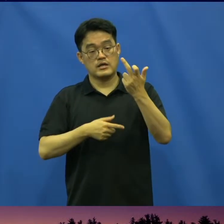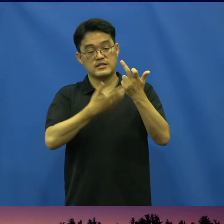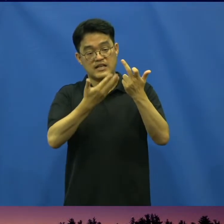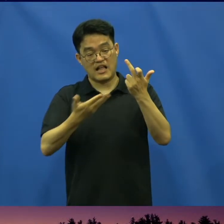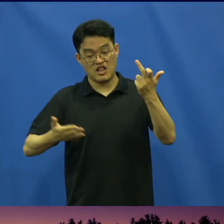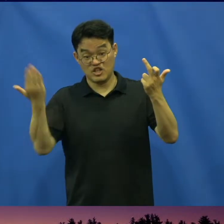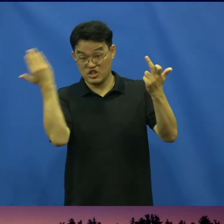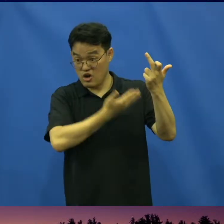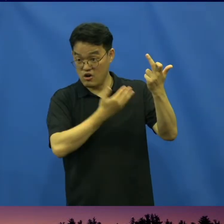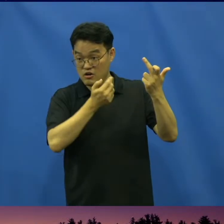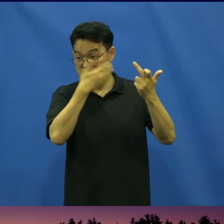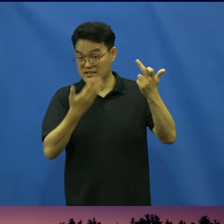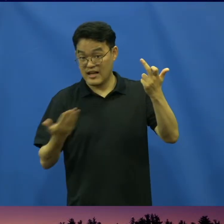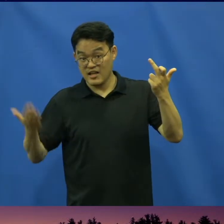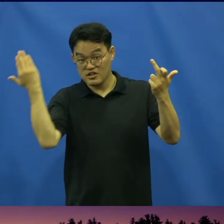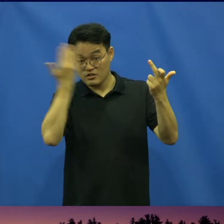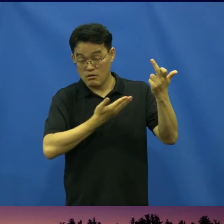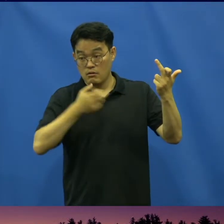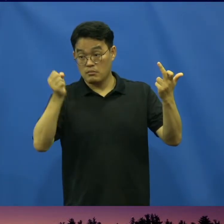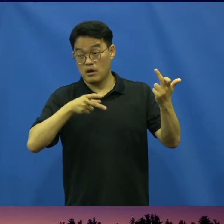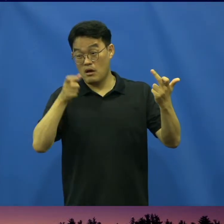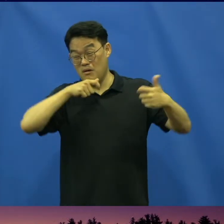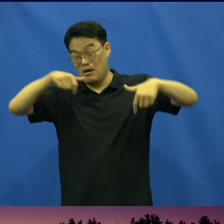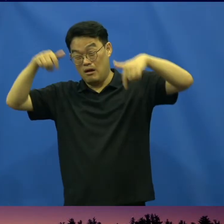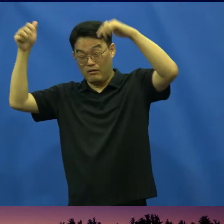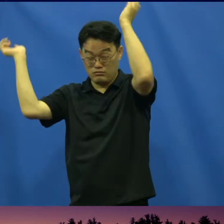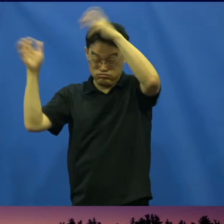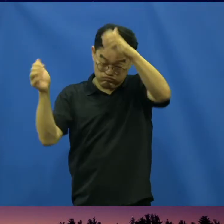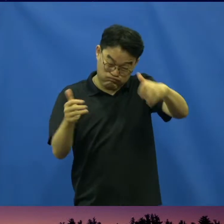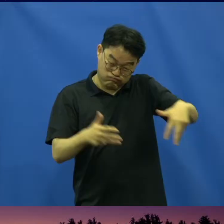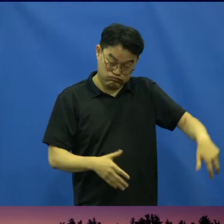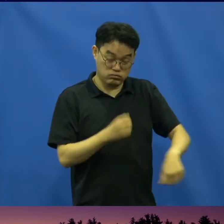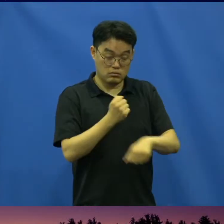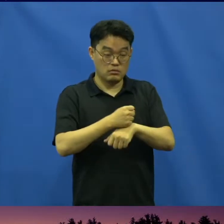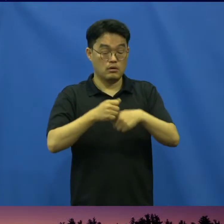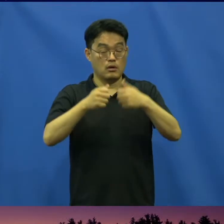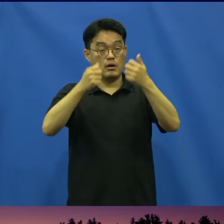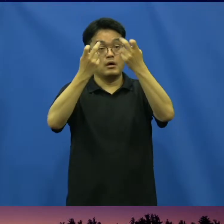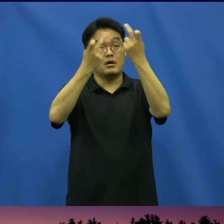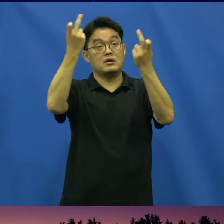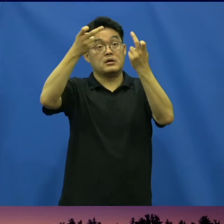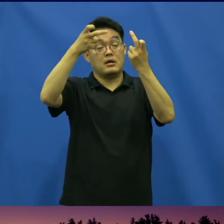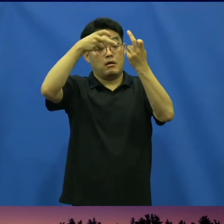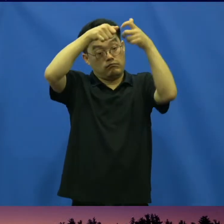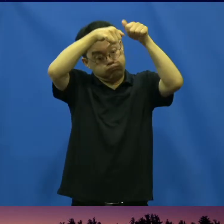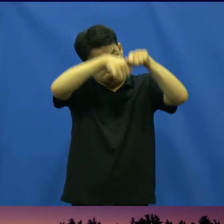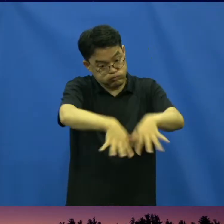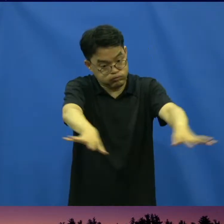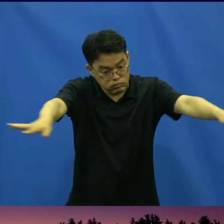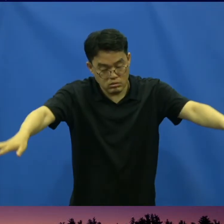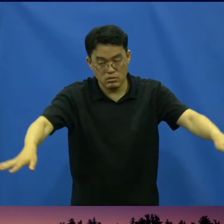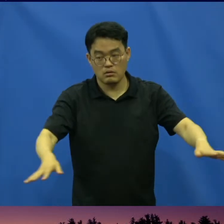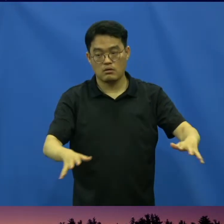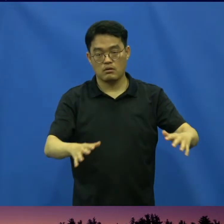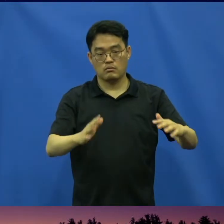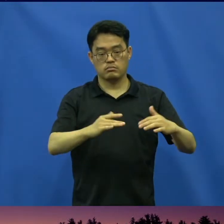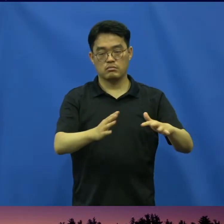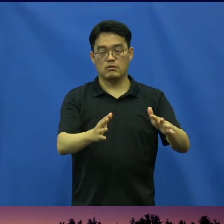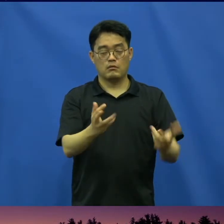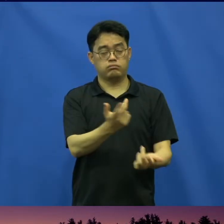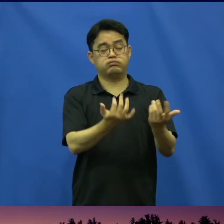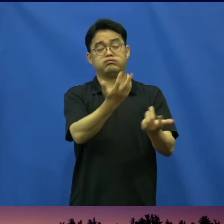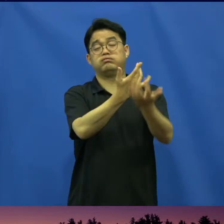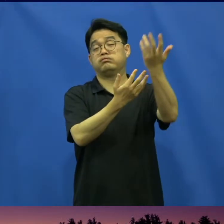집이 덮어버리고 이런 얘기가 어떻게 알았어요? 그리고 거기 오랫동안 살았는데 동네가 그냥 산사태로 없어져 버리기도 하고, 화재가